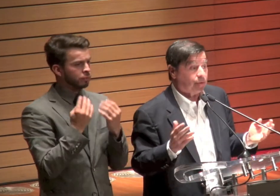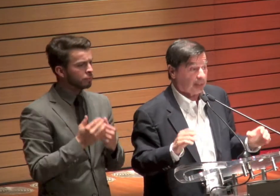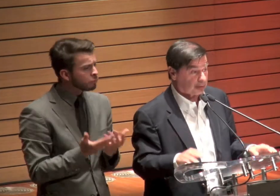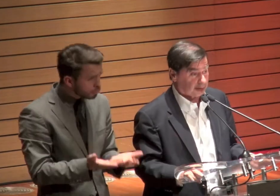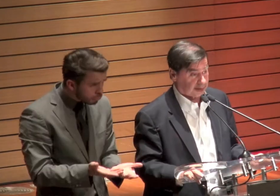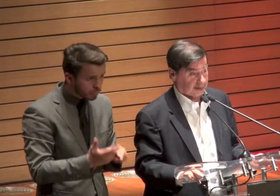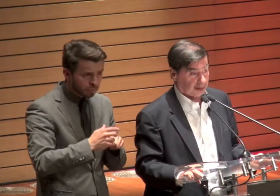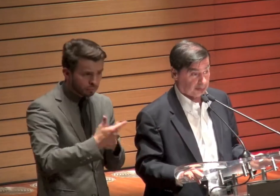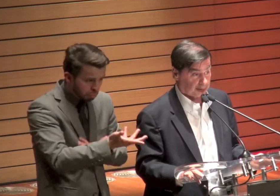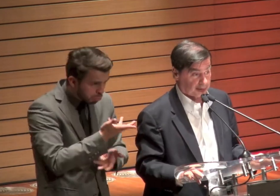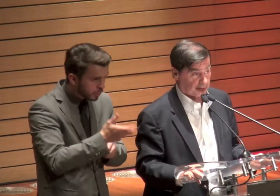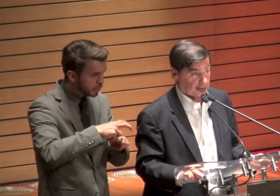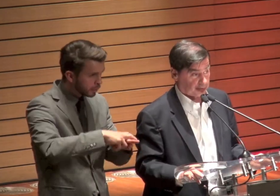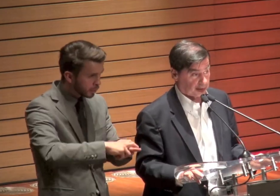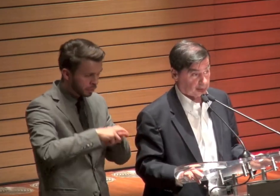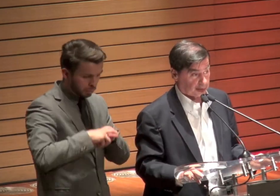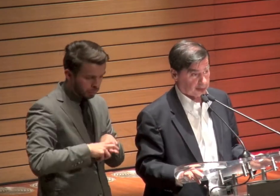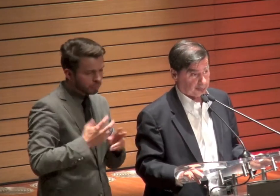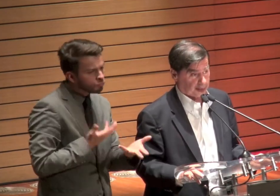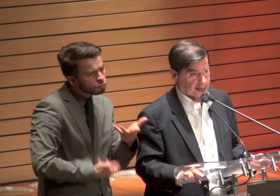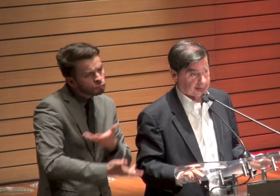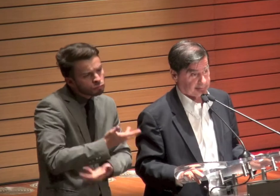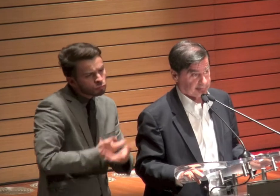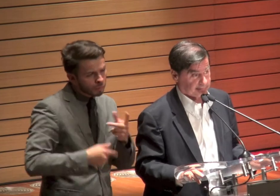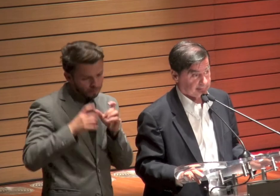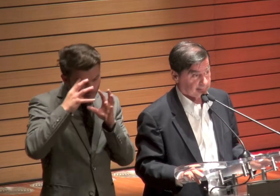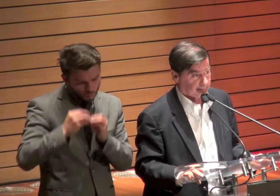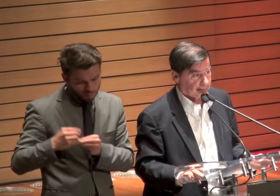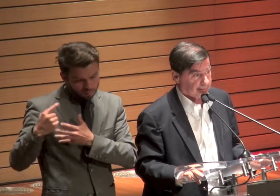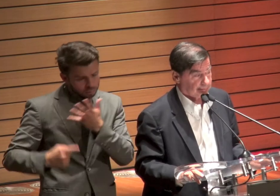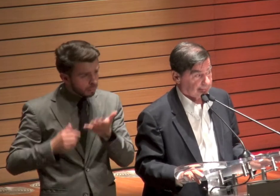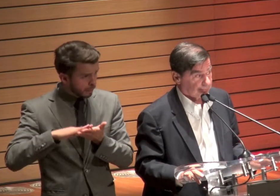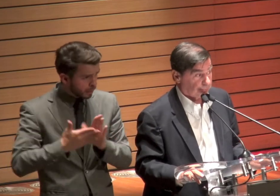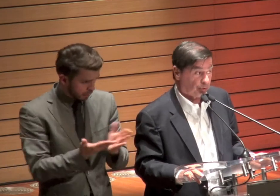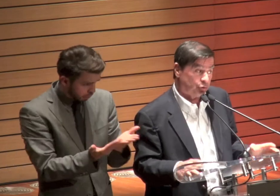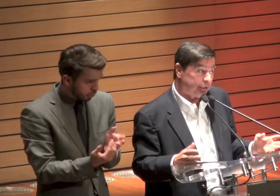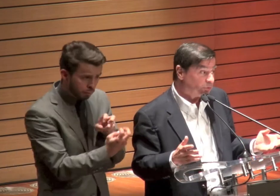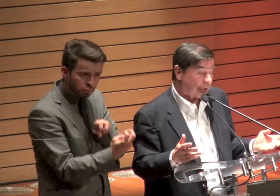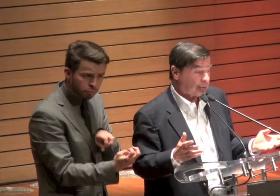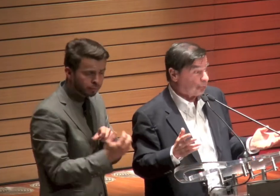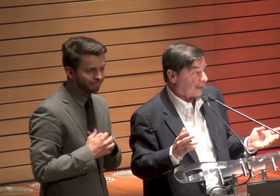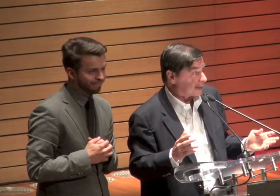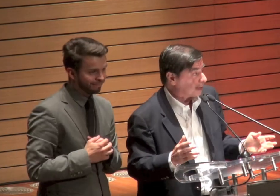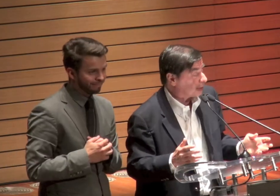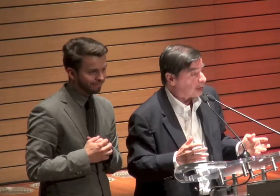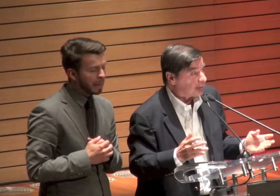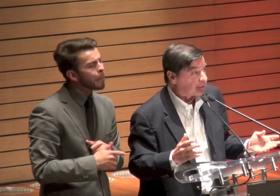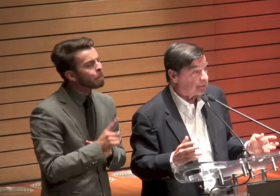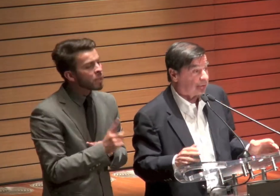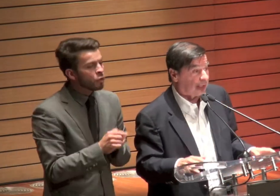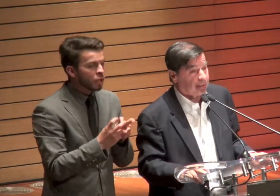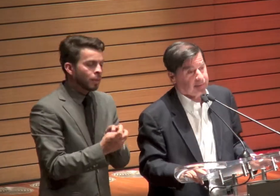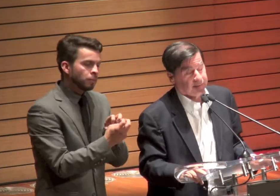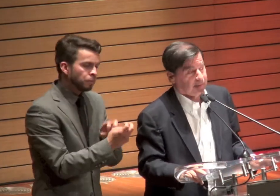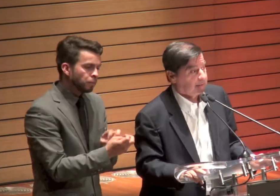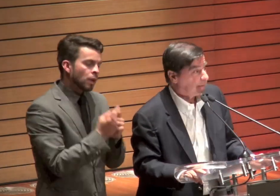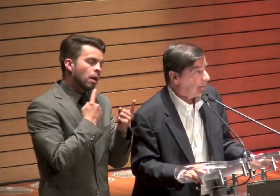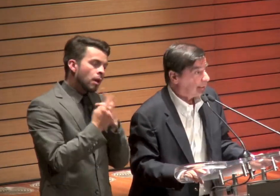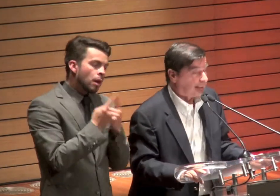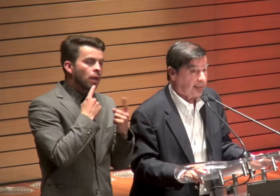Sentémonos a dialogar sobre la implementación del acuerdo de paz, pero no en una conversación